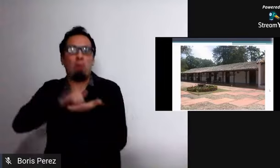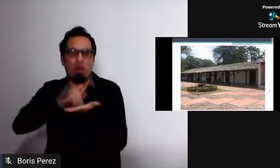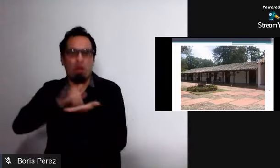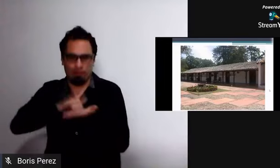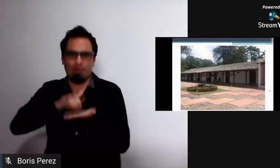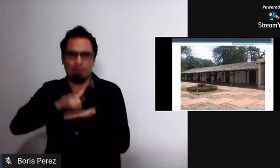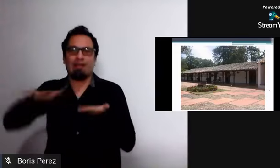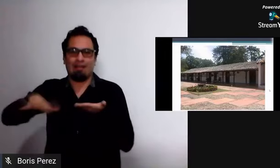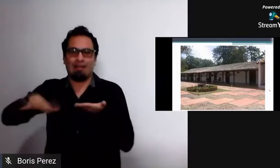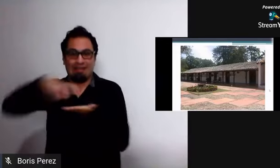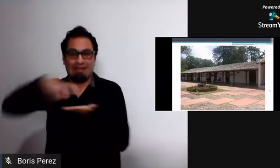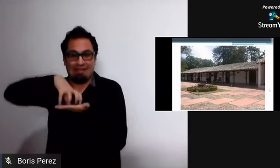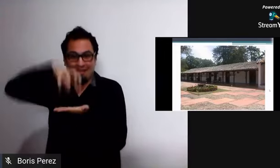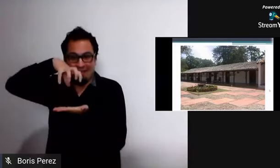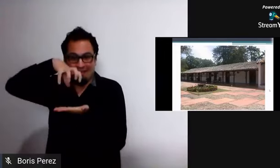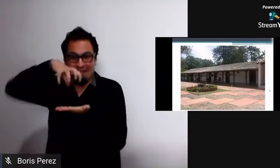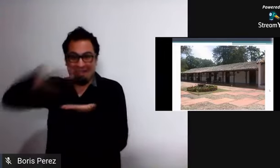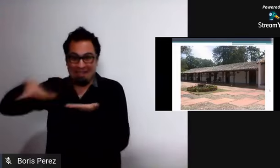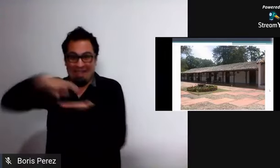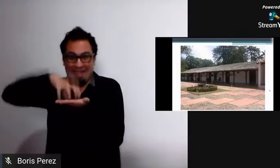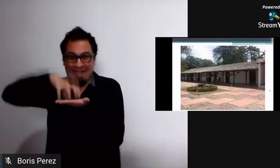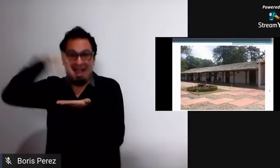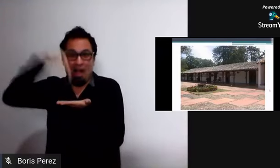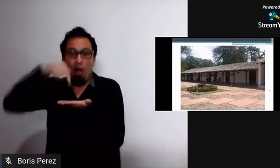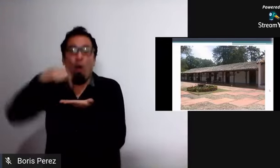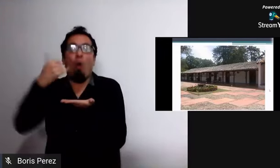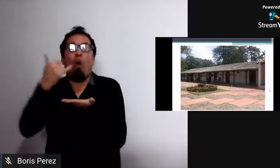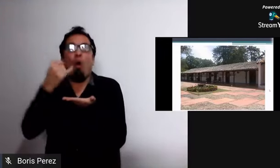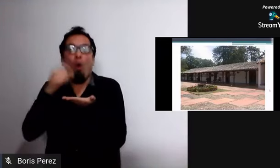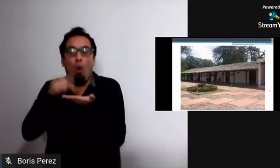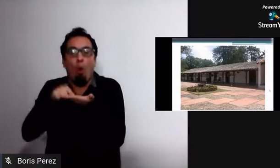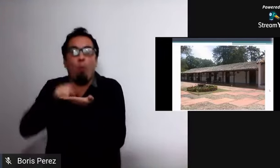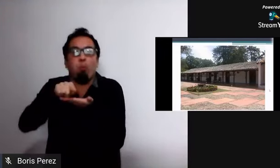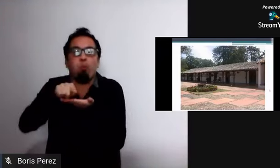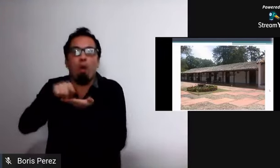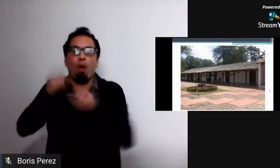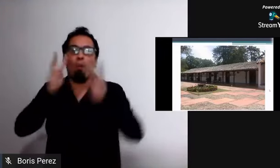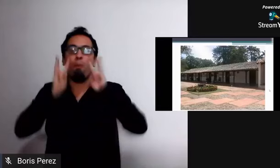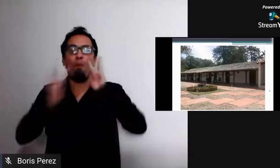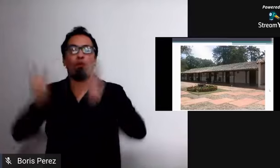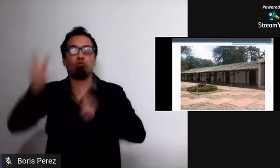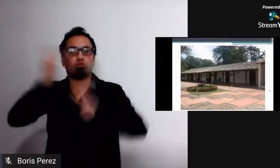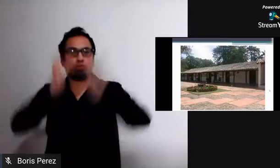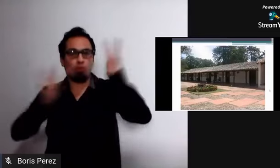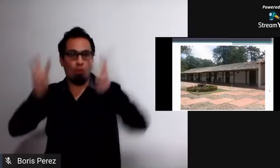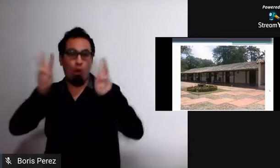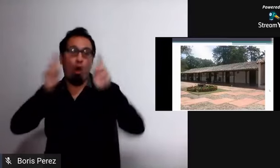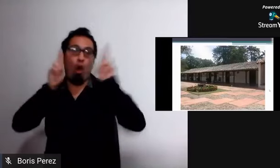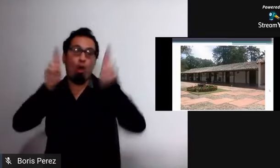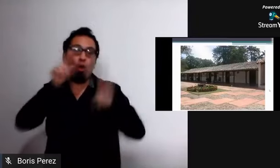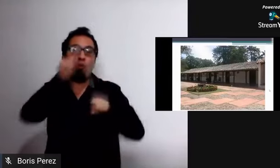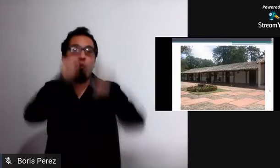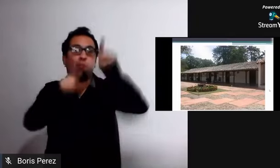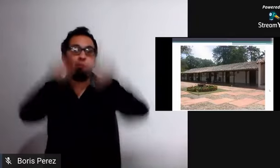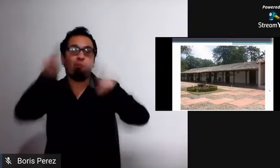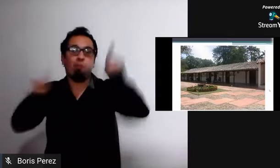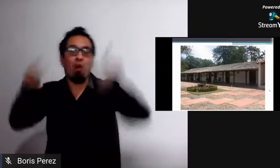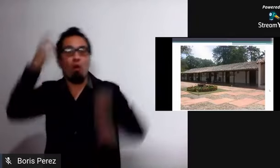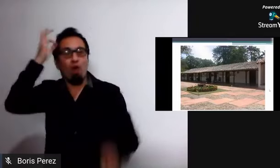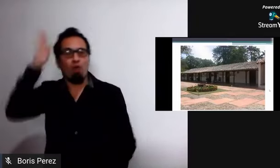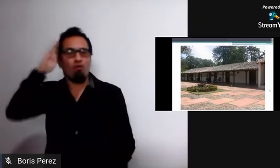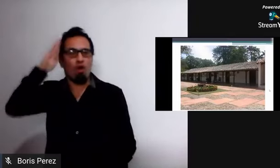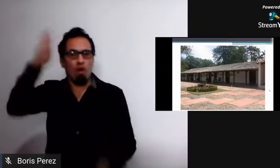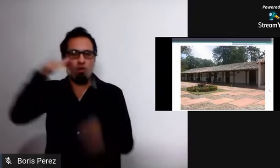original donde él nació, está ubicada allí mismo en el municipio de Villa del Rosario y hoy por hoy